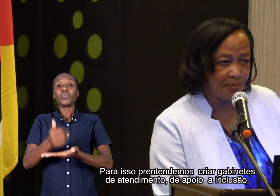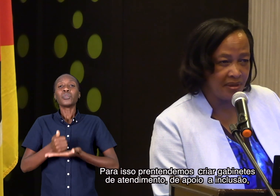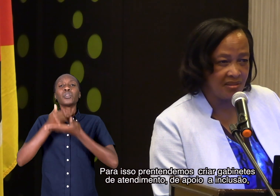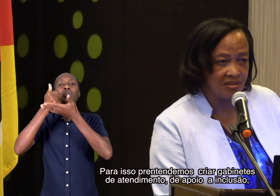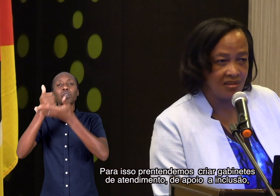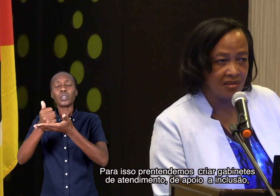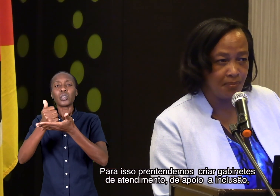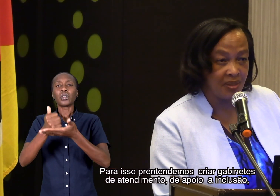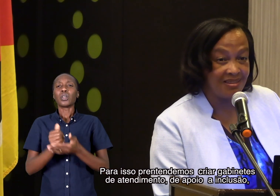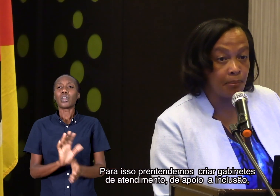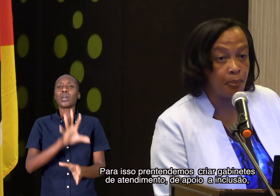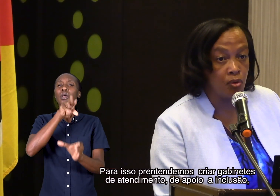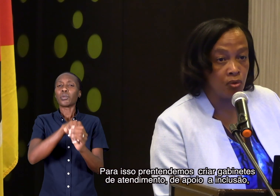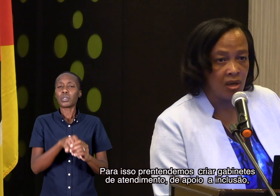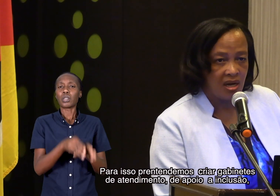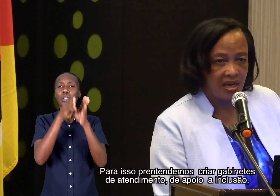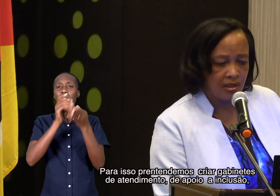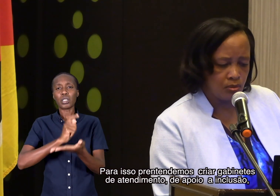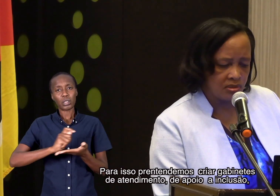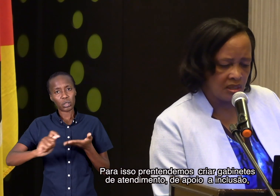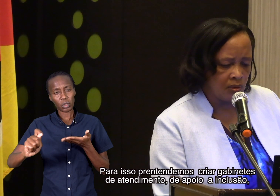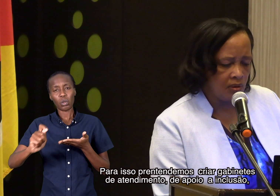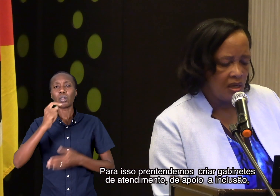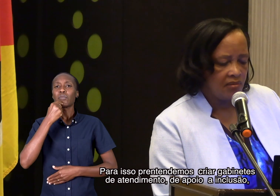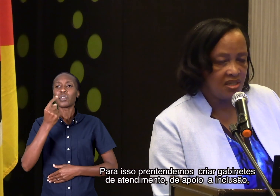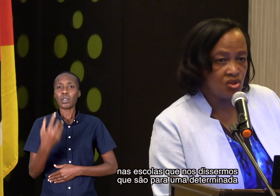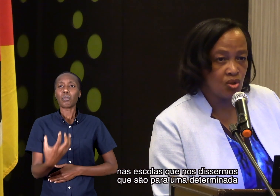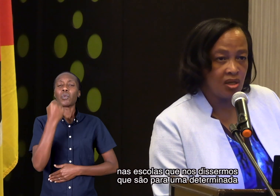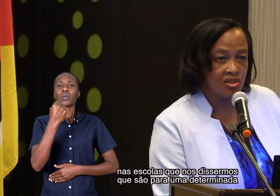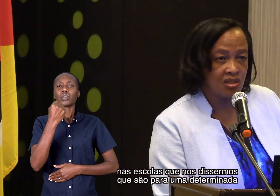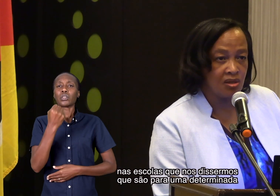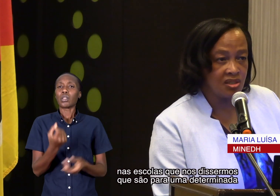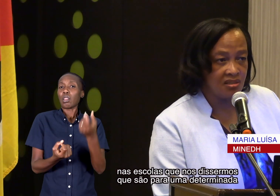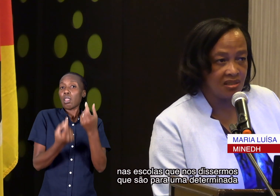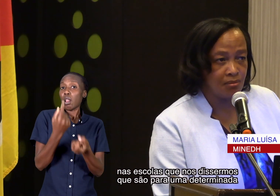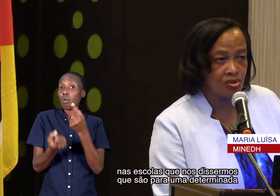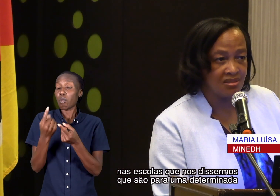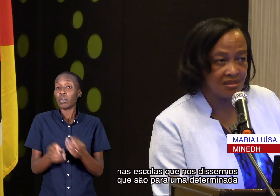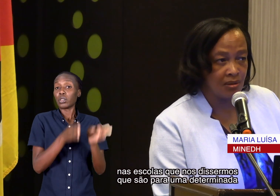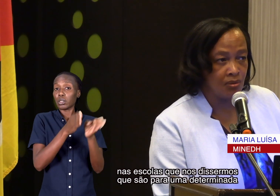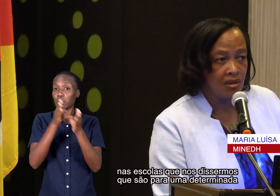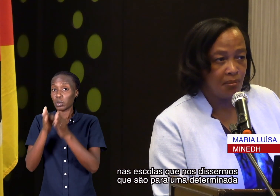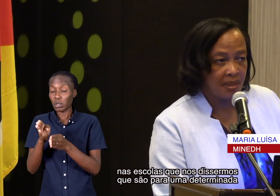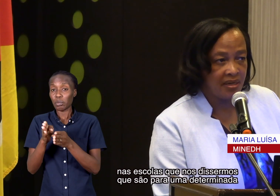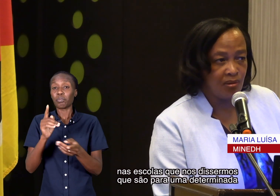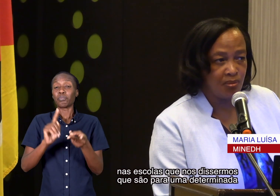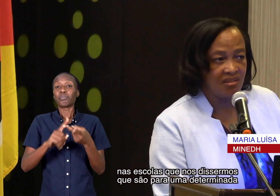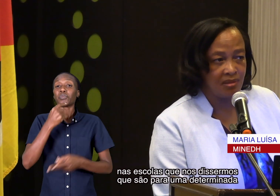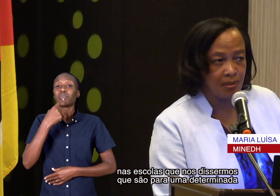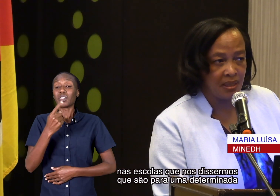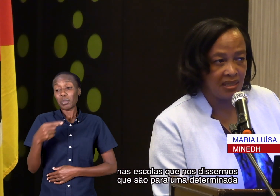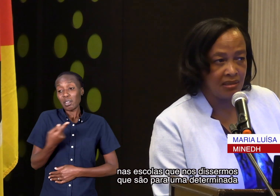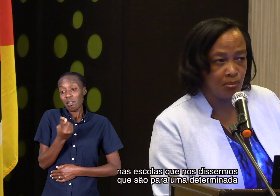criar gabinetes de atendimento de apoio à inclusão nas escolas que nós dissermos que são para